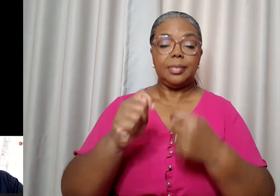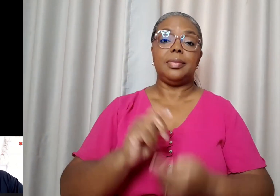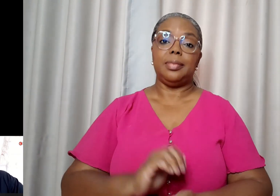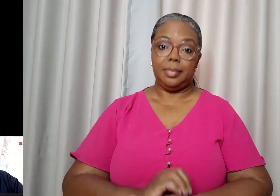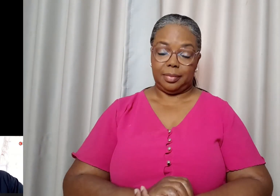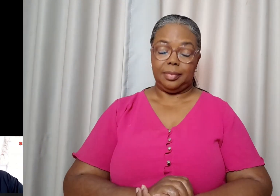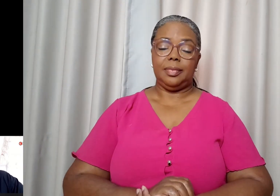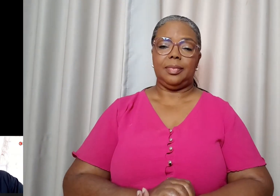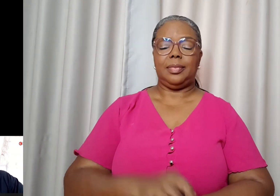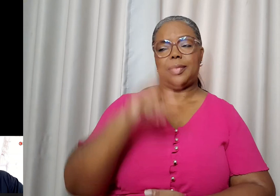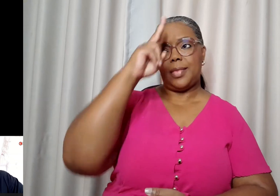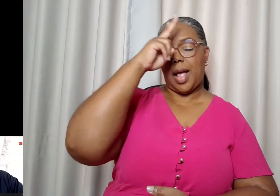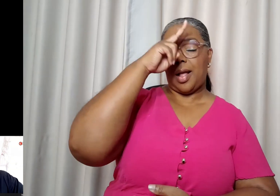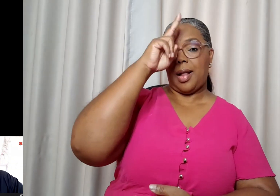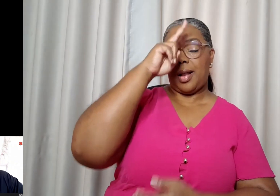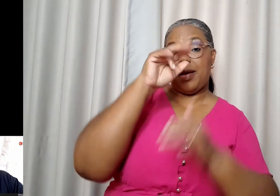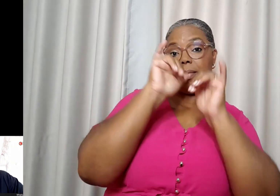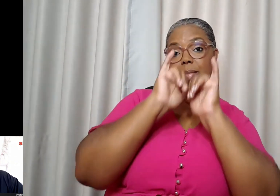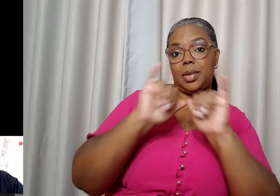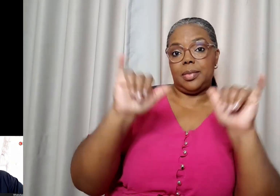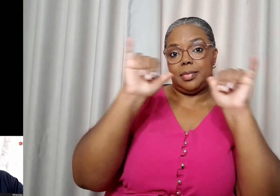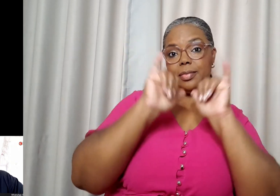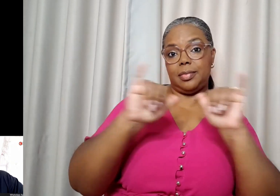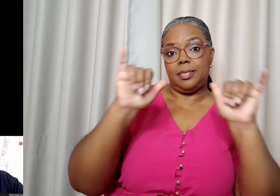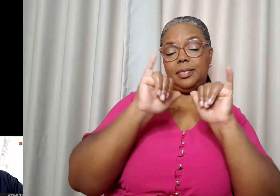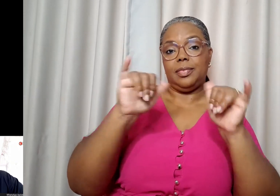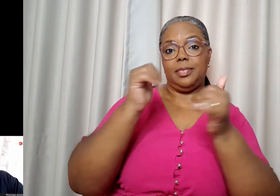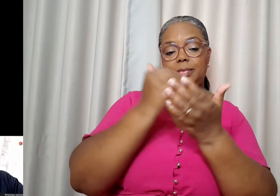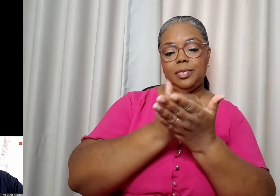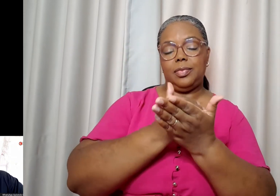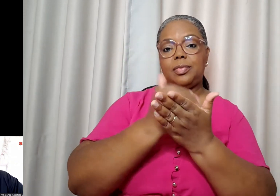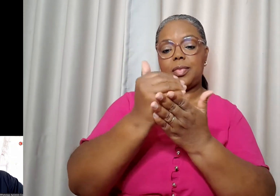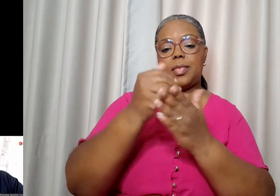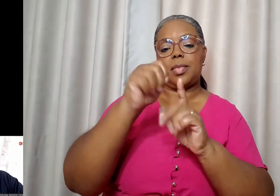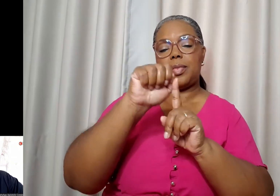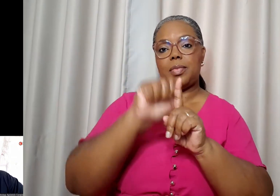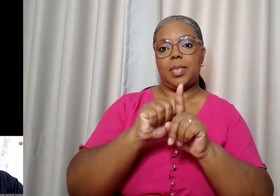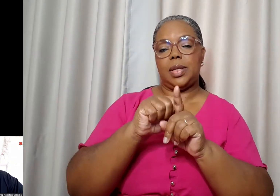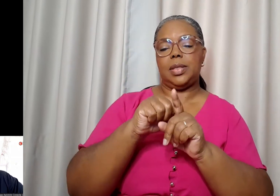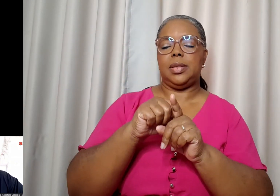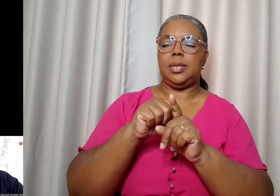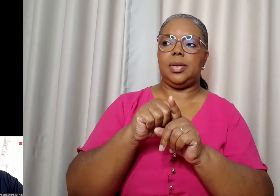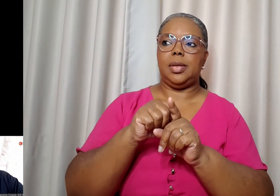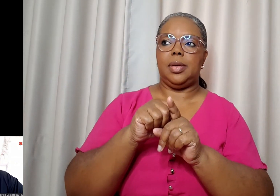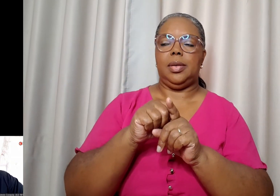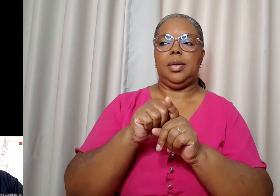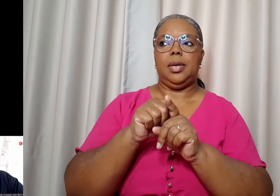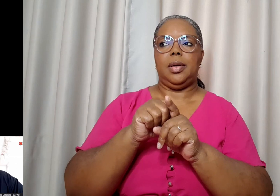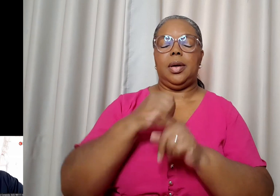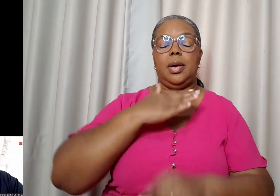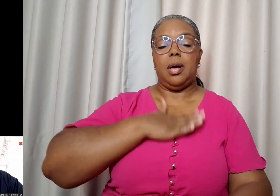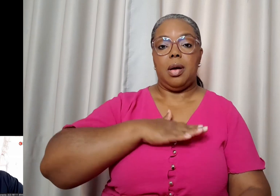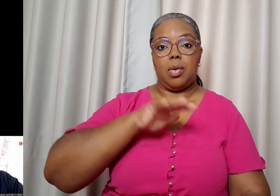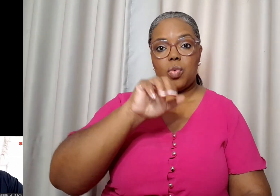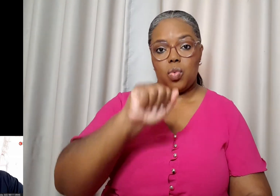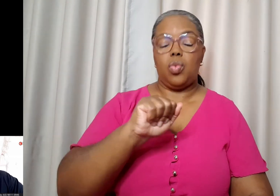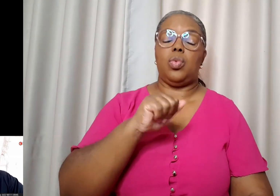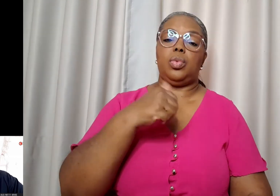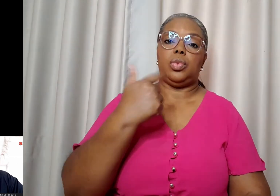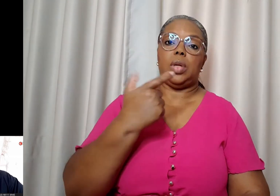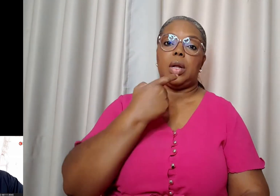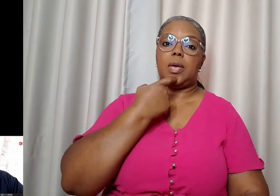anunciei agora, no início de agosto, que eu vou estar em Campinas, num seminário com a Companhia de